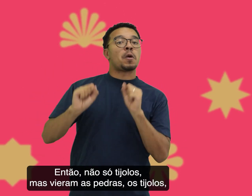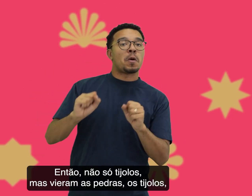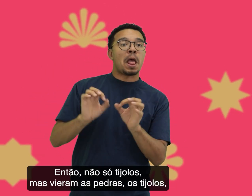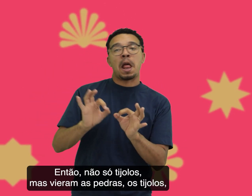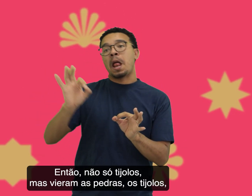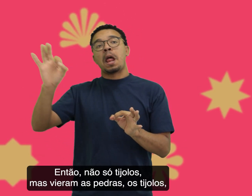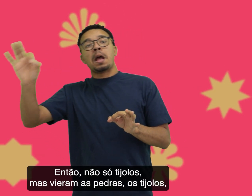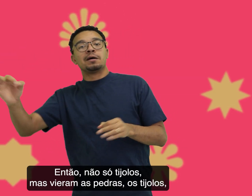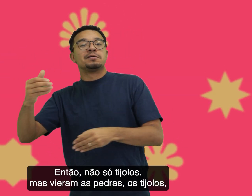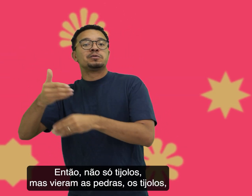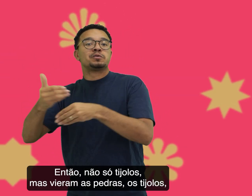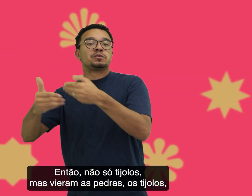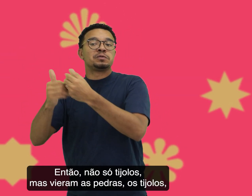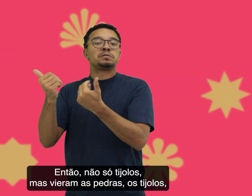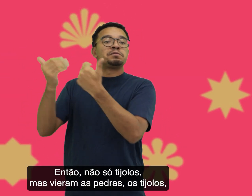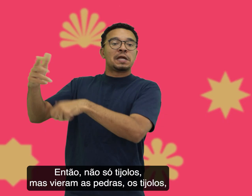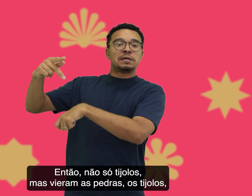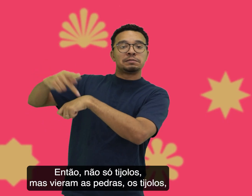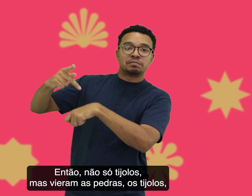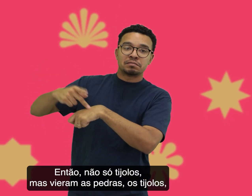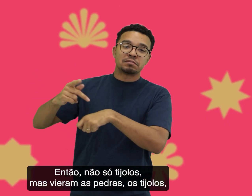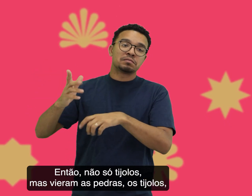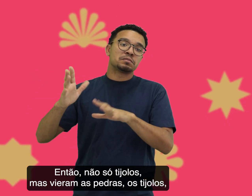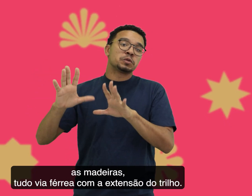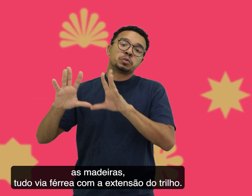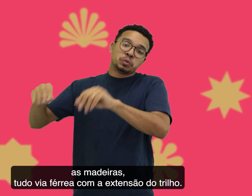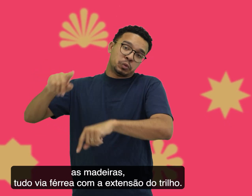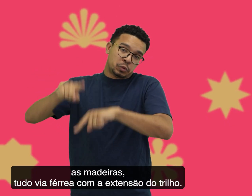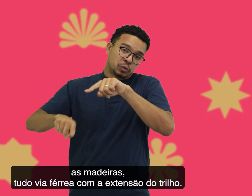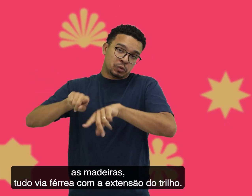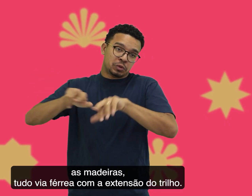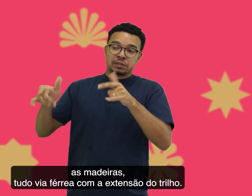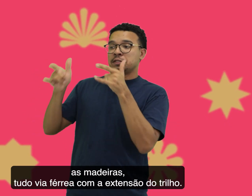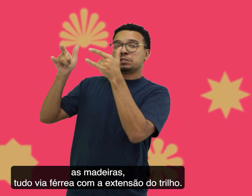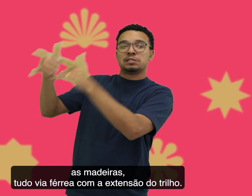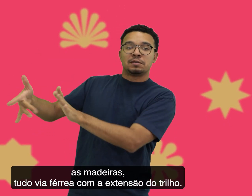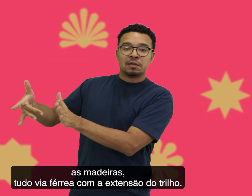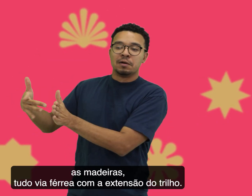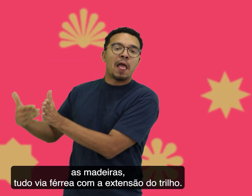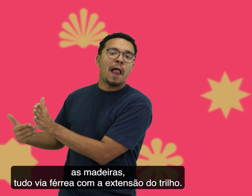perto. Então, não só tijolos, mas vieram as pedras, os tijolos, as